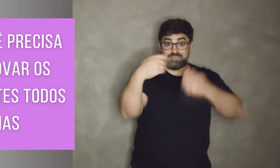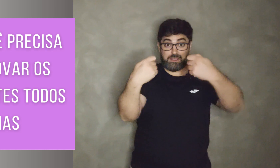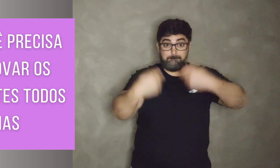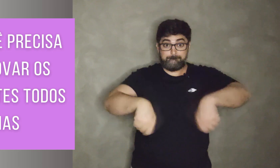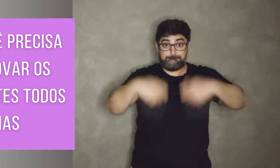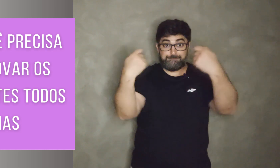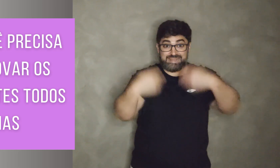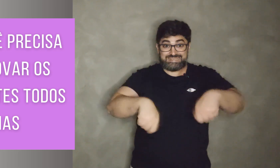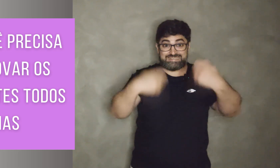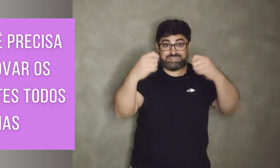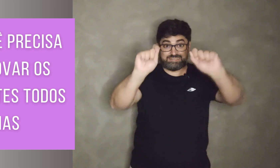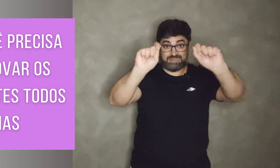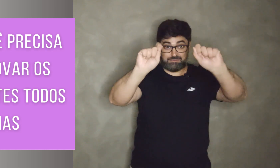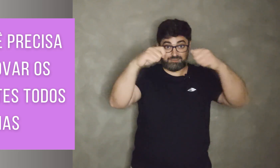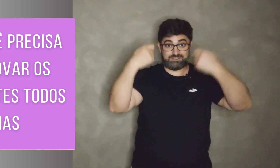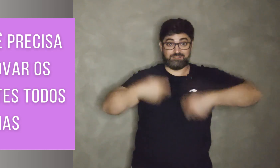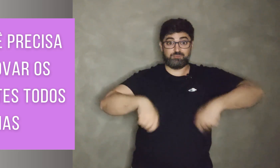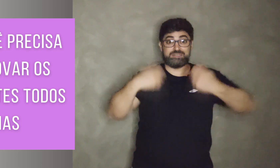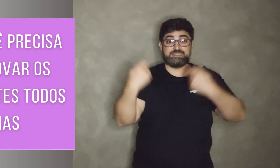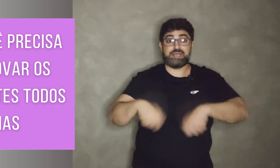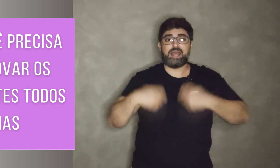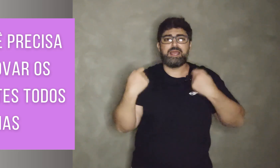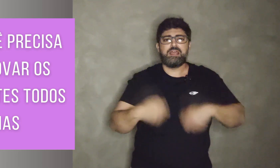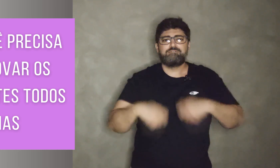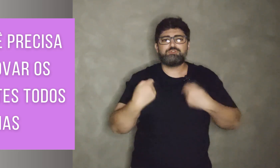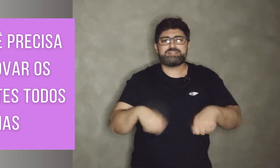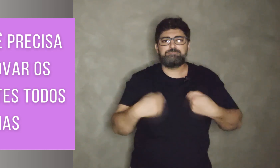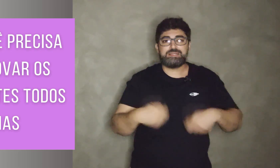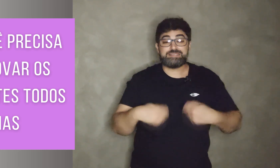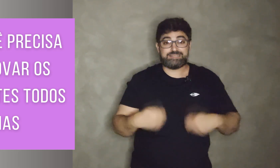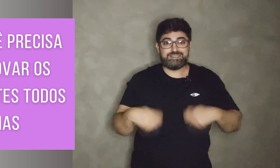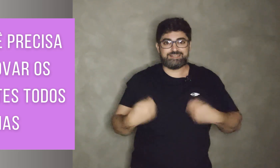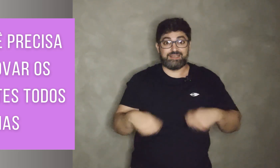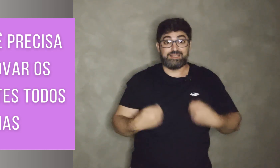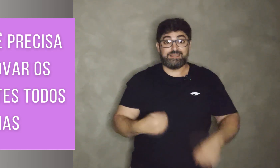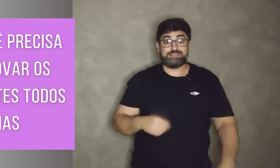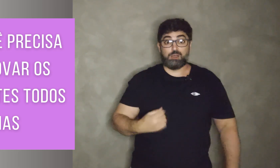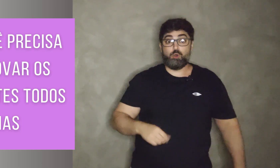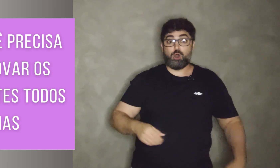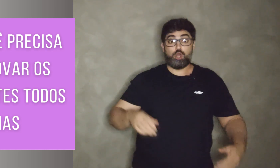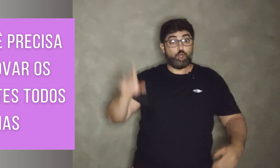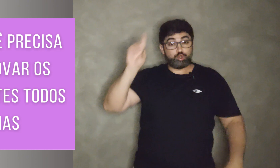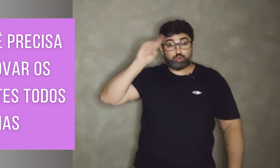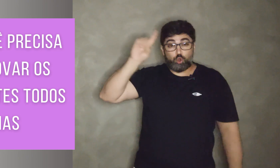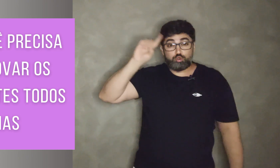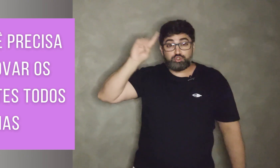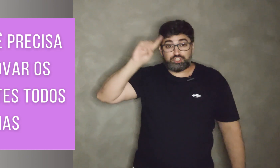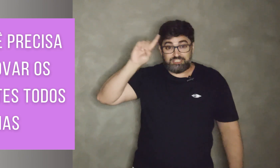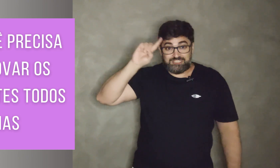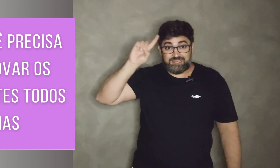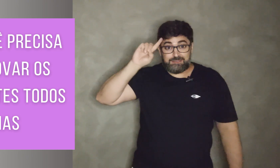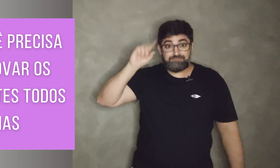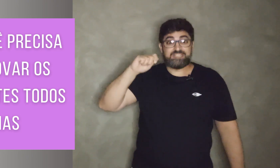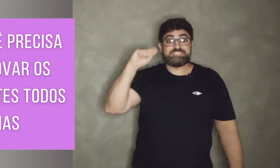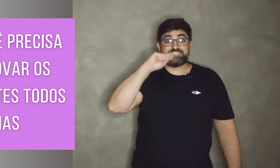Você precisa. Lembra do sinal de precisar? Você precisa. Então, ó, todo dia,